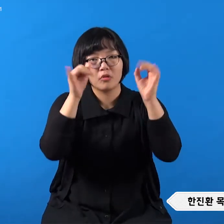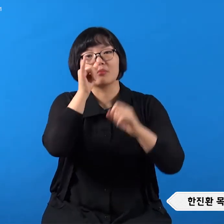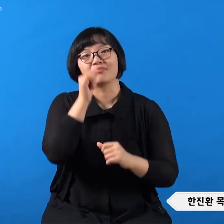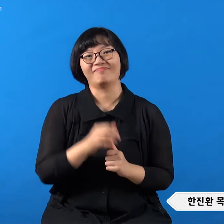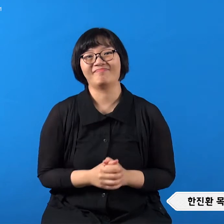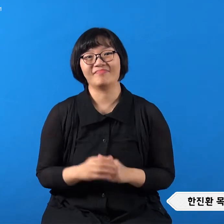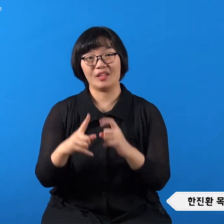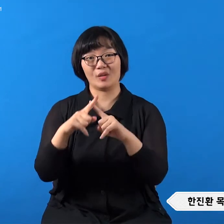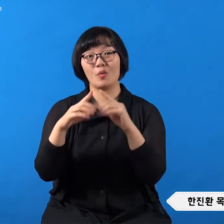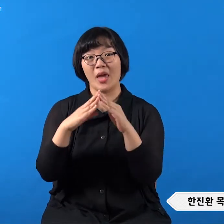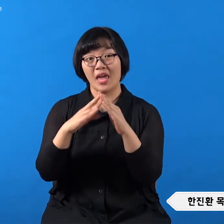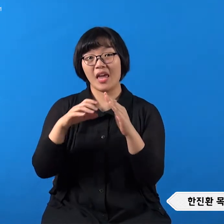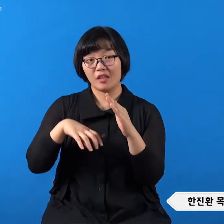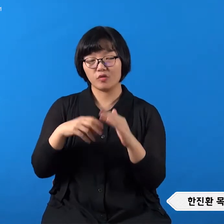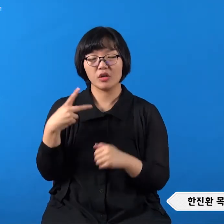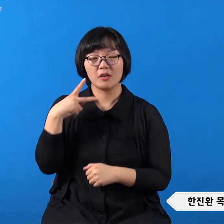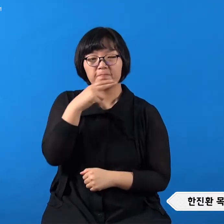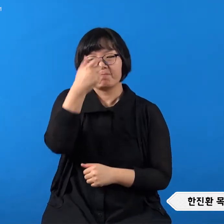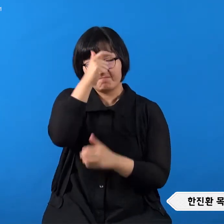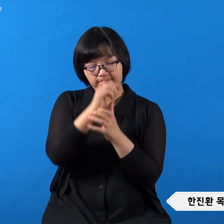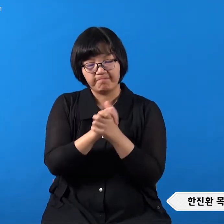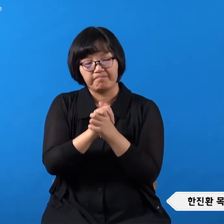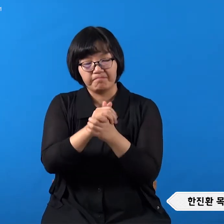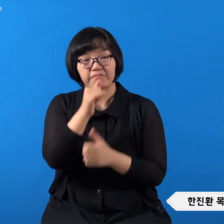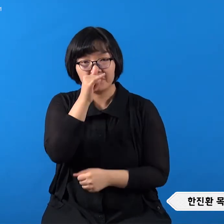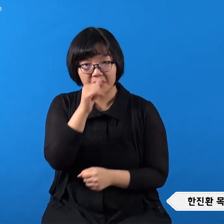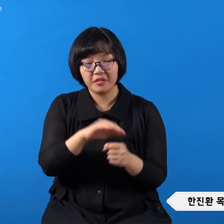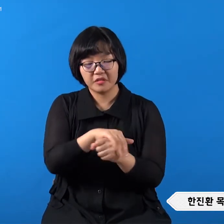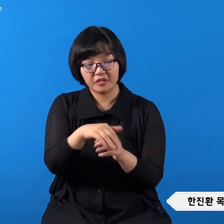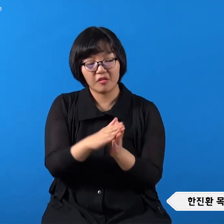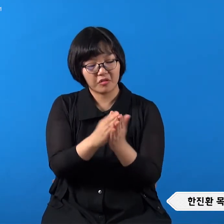교회에서는 금식기도에 힘을 쓰고 성경 연구에 매진했습니다.